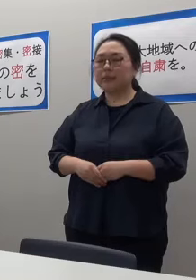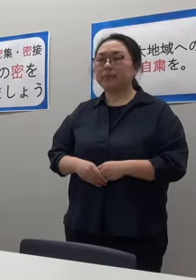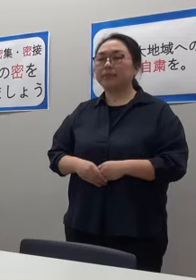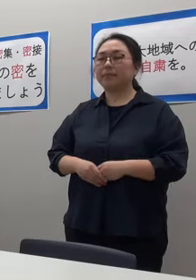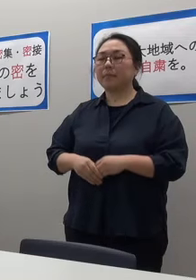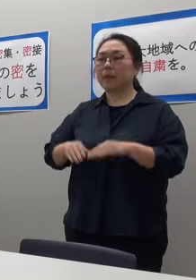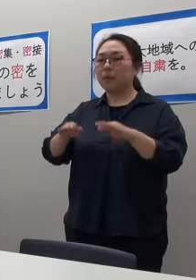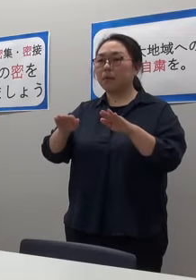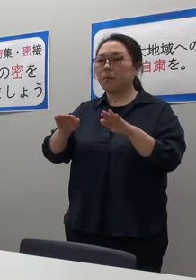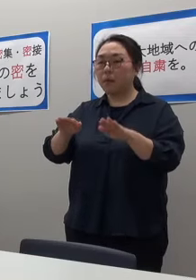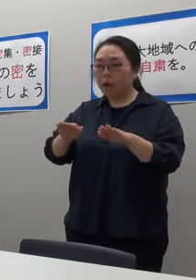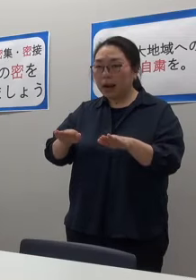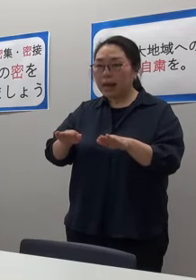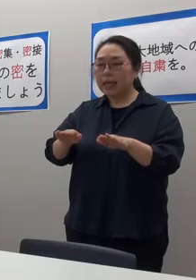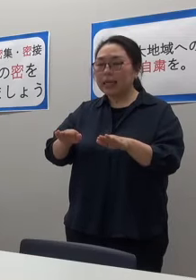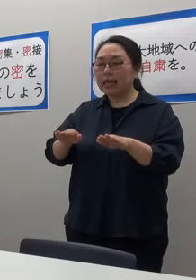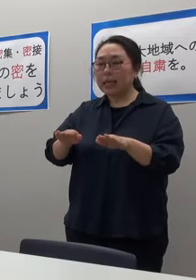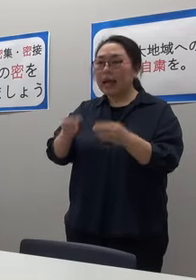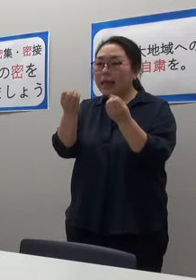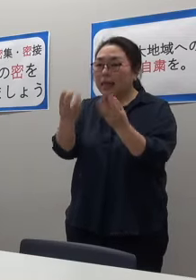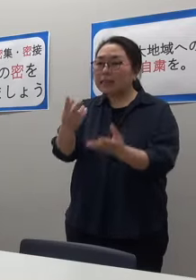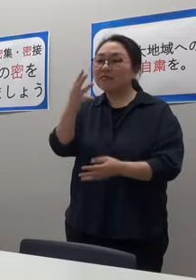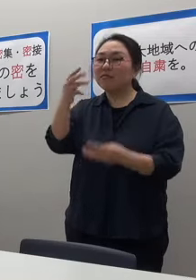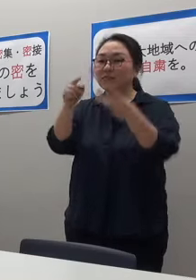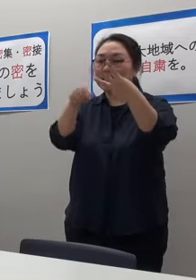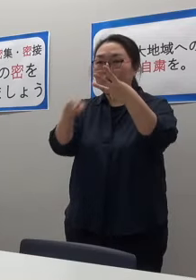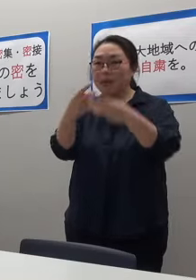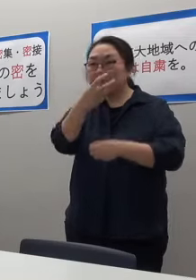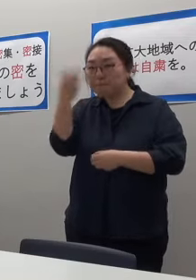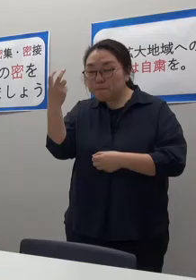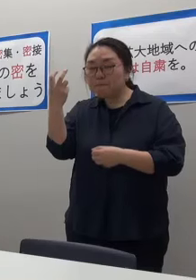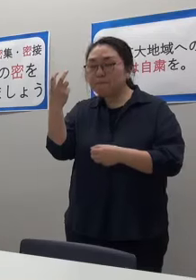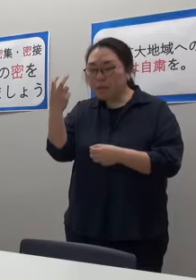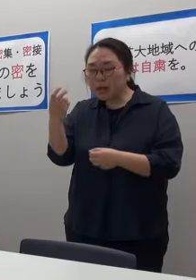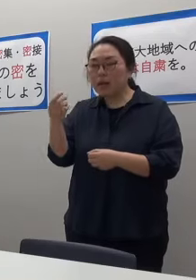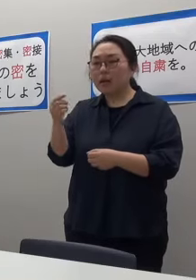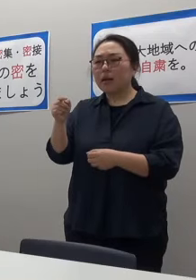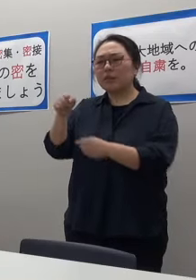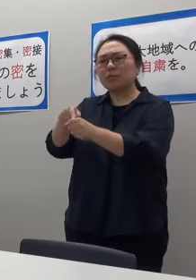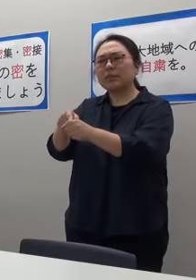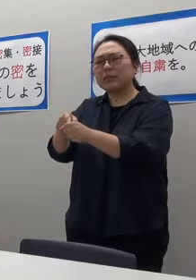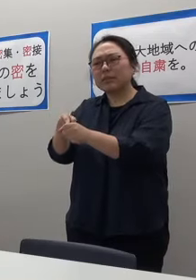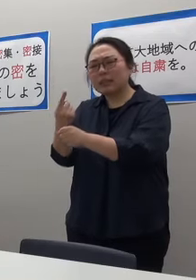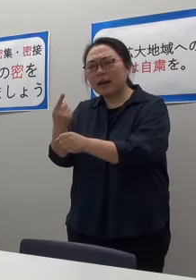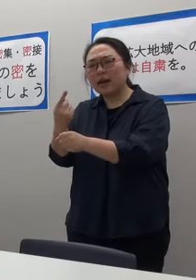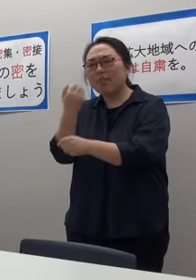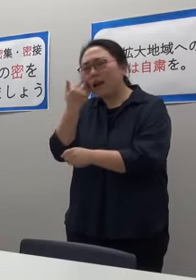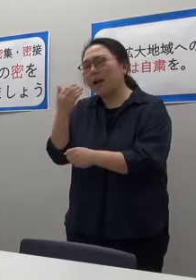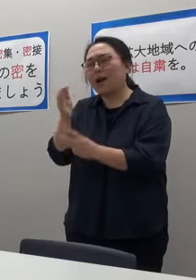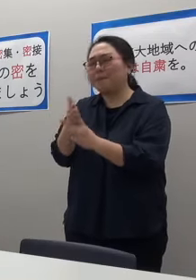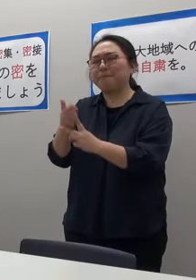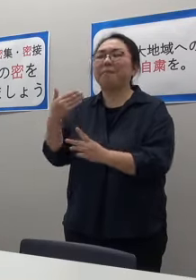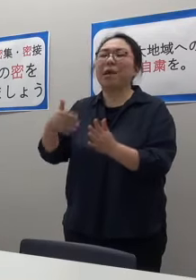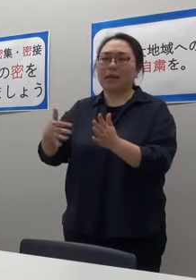回3例が出て、まあ、前に発端になった方かどうか分かりませんけども、まあ、いらっしゃっておいて、全部のそ